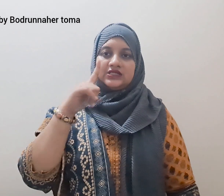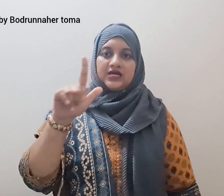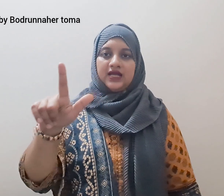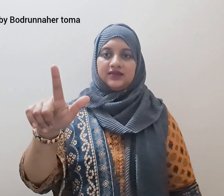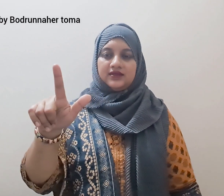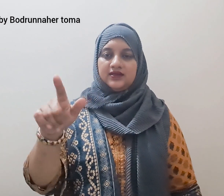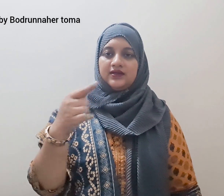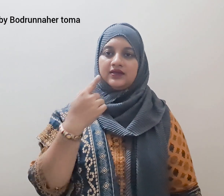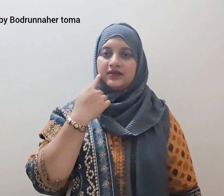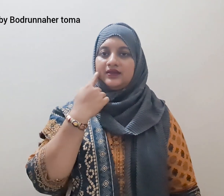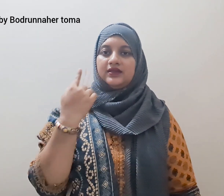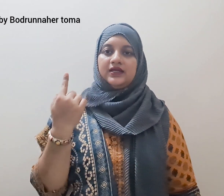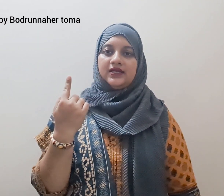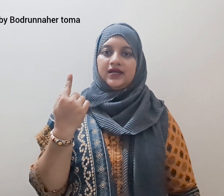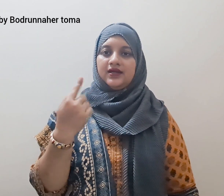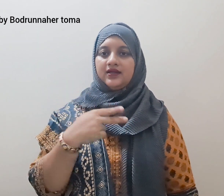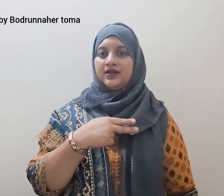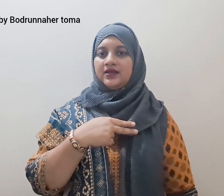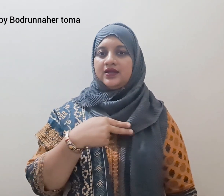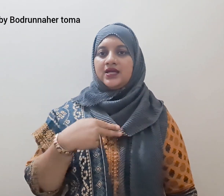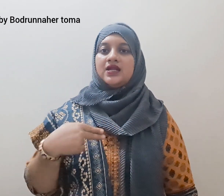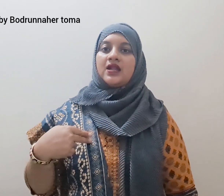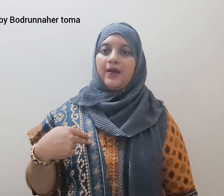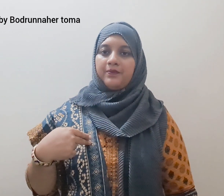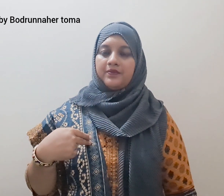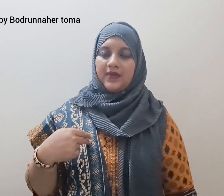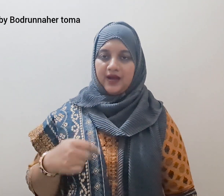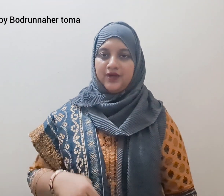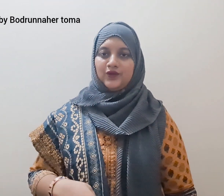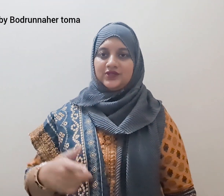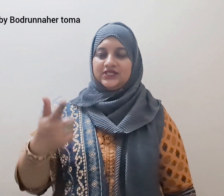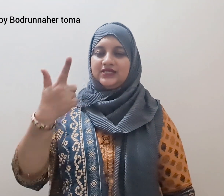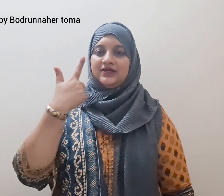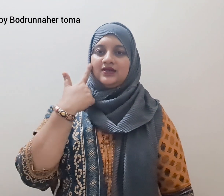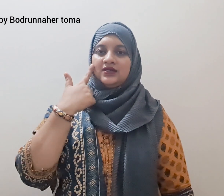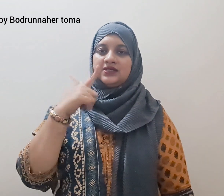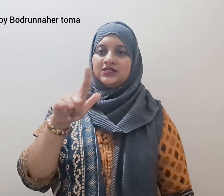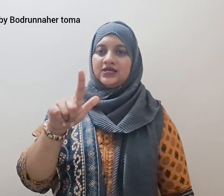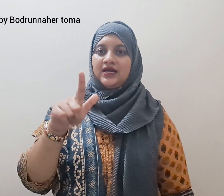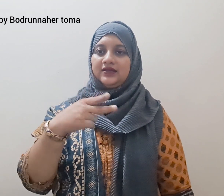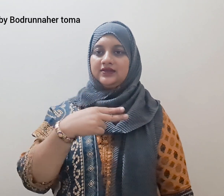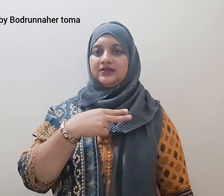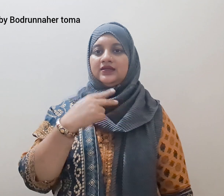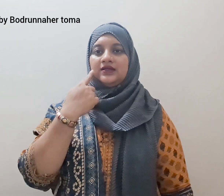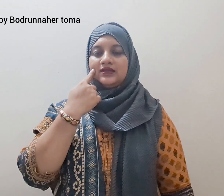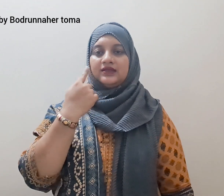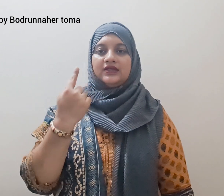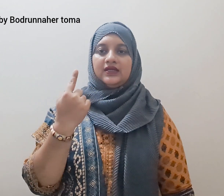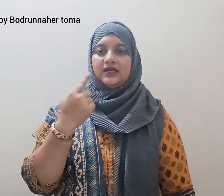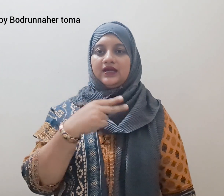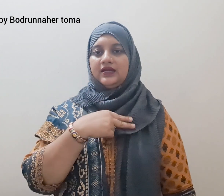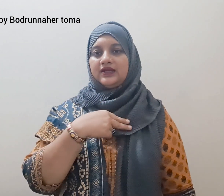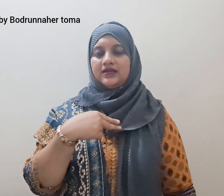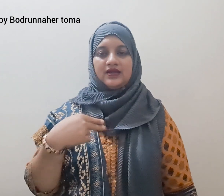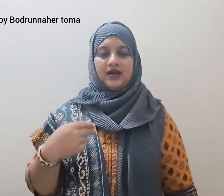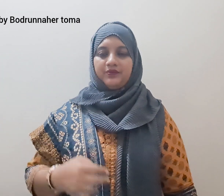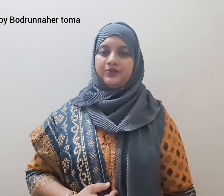7 দিনের নাম। আবার করছি 7 দিনের নাম।